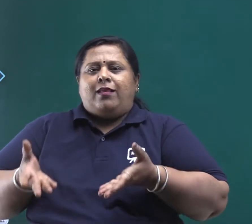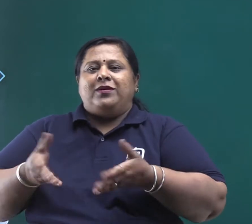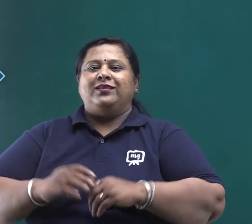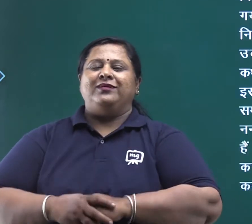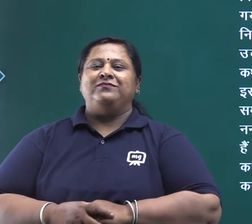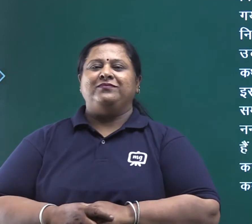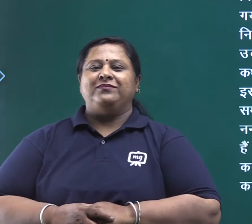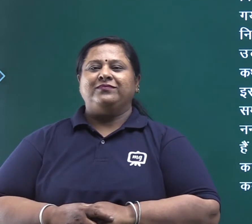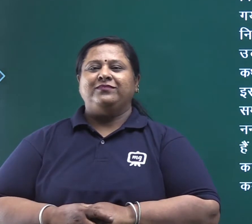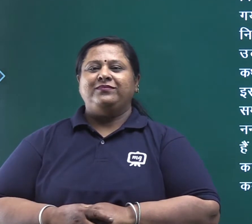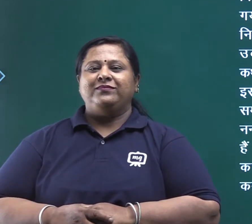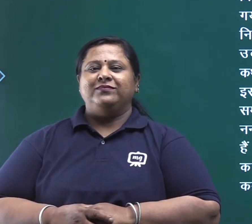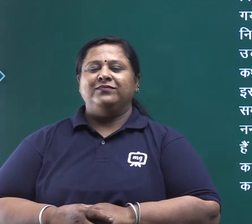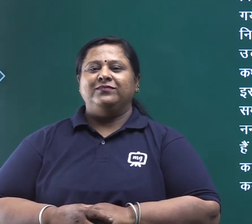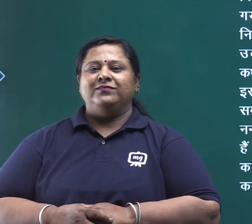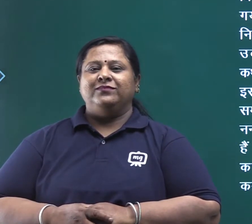हैं।